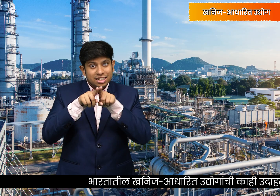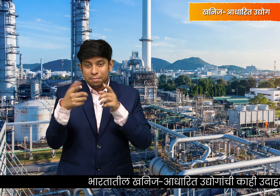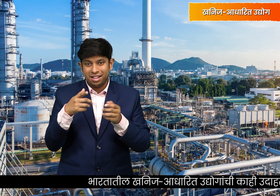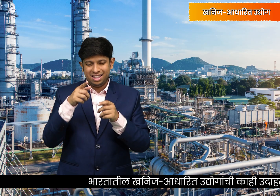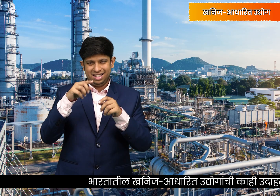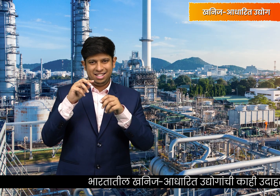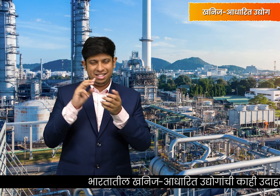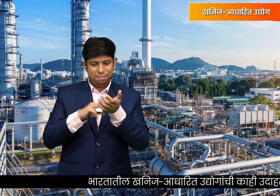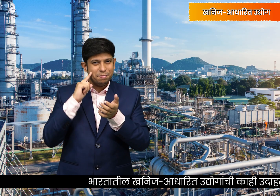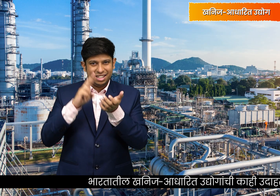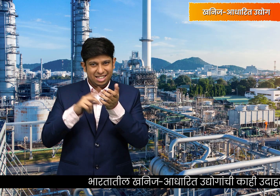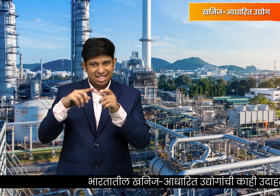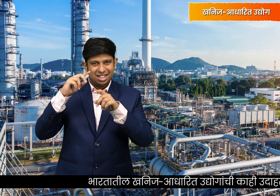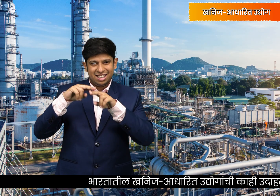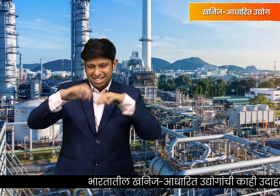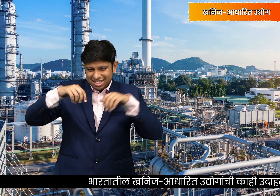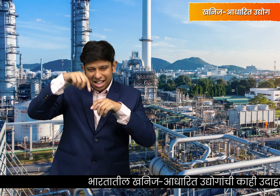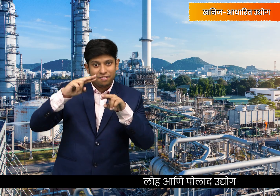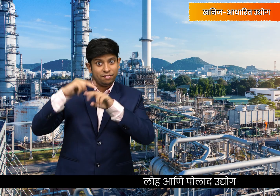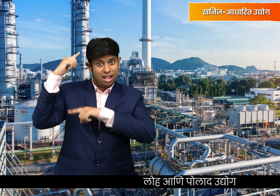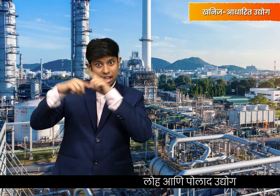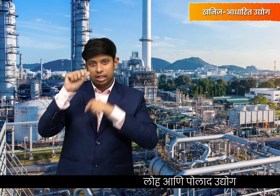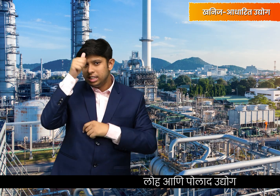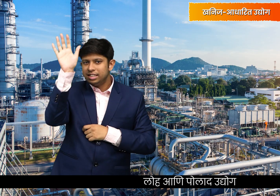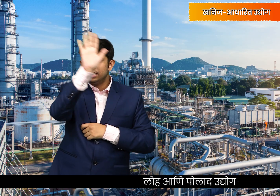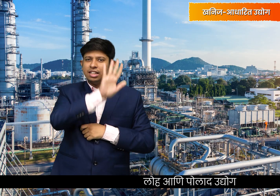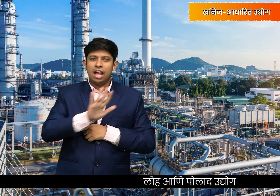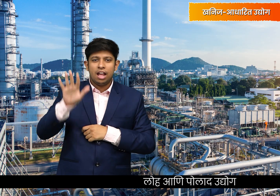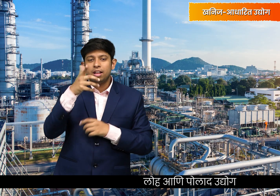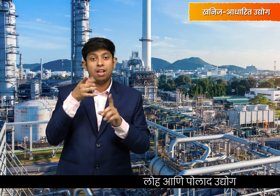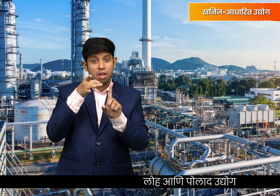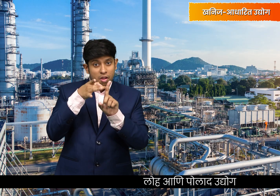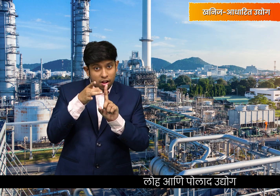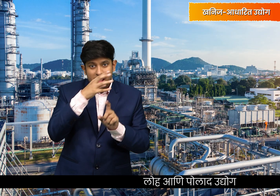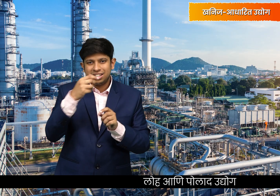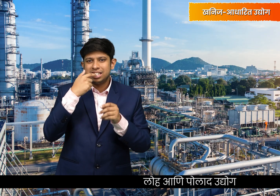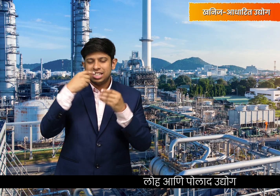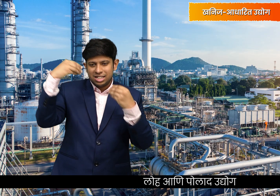आधारित उद्योगांची काही उदाहरणे. लोह आणि पोलाद उद्योग.